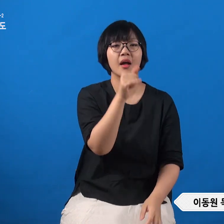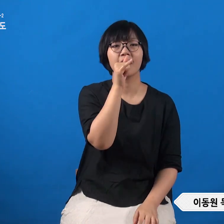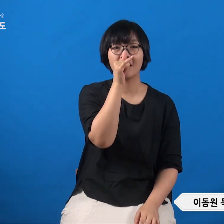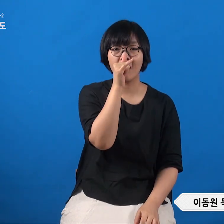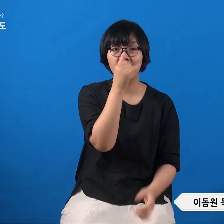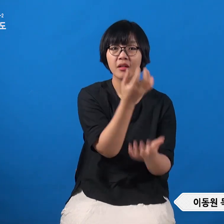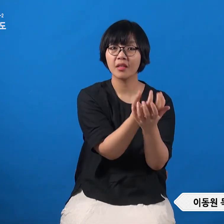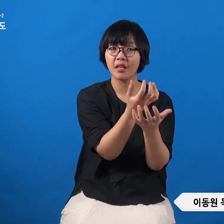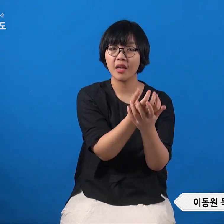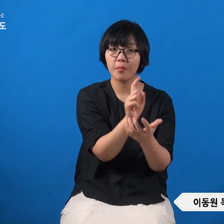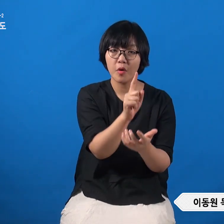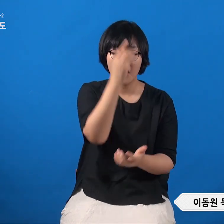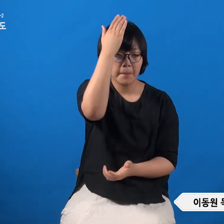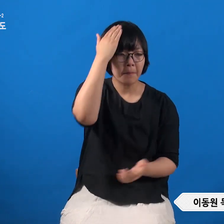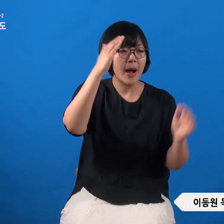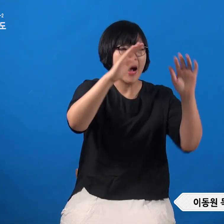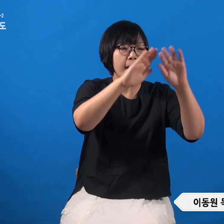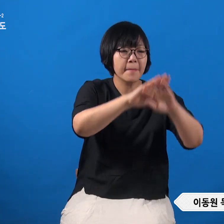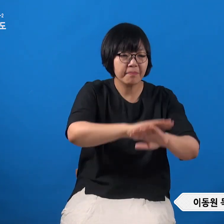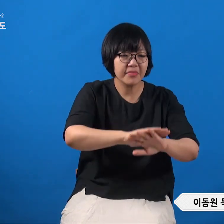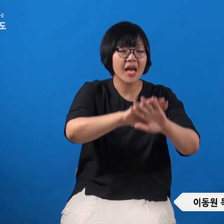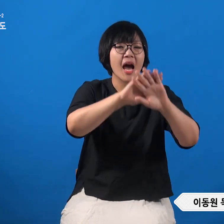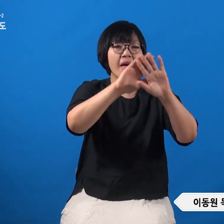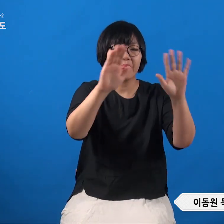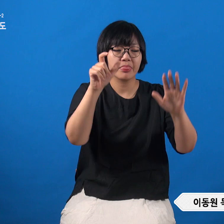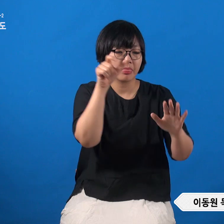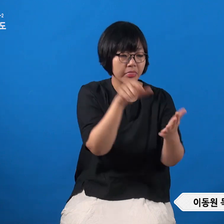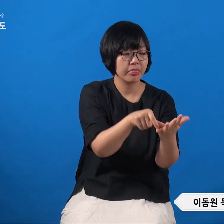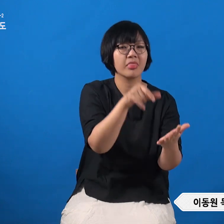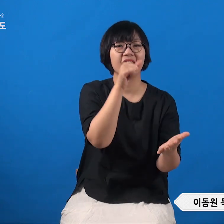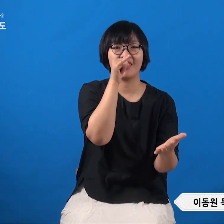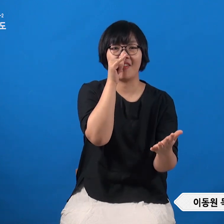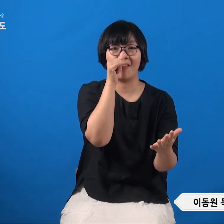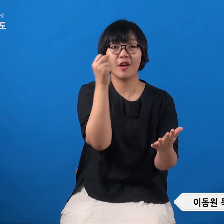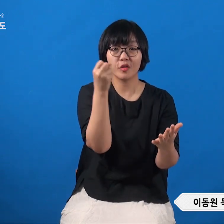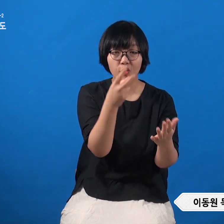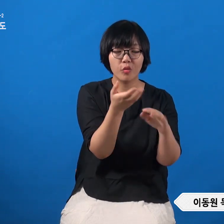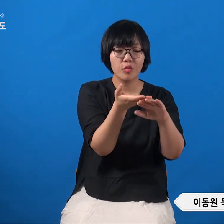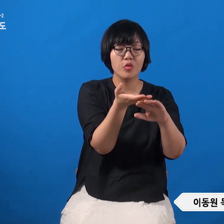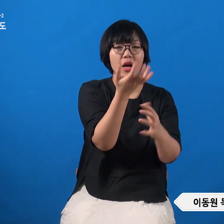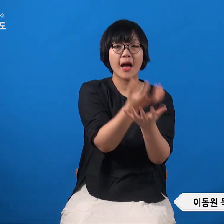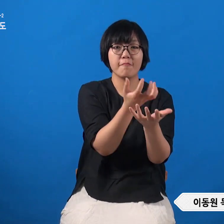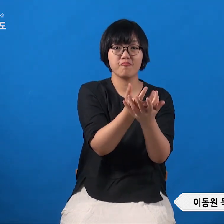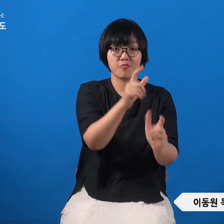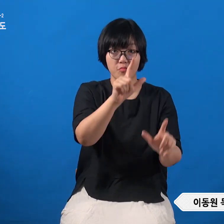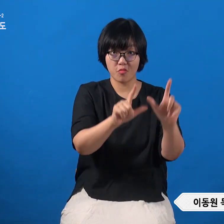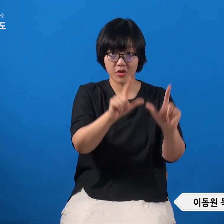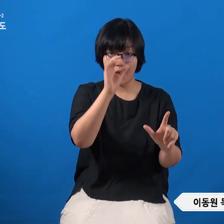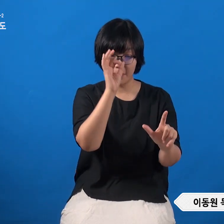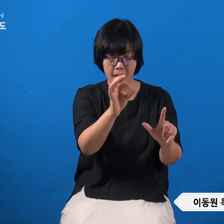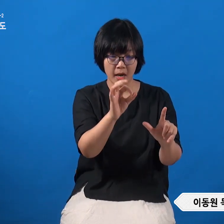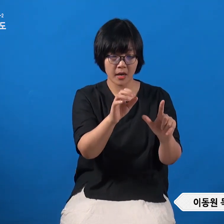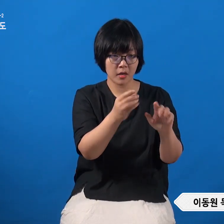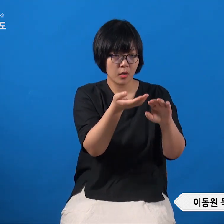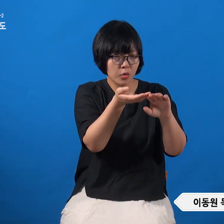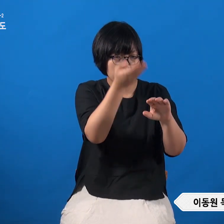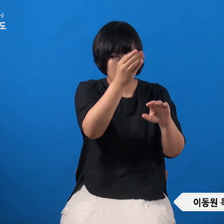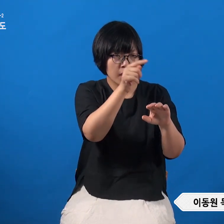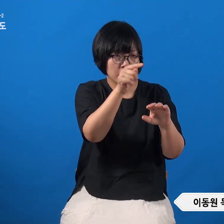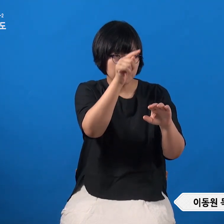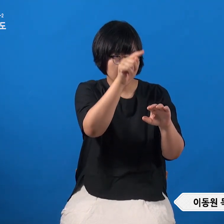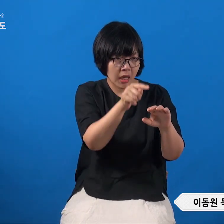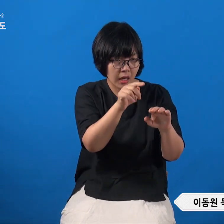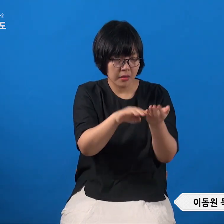날과 낮과 밤이 다 들어가 있어. 그런데 날일자 위에, 조자 위에 보시면 위에 십자가